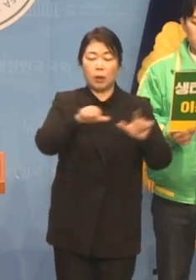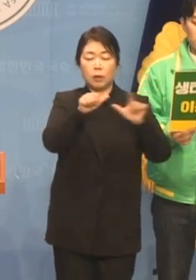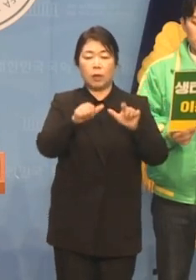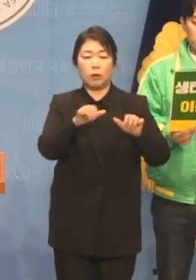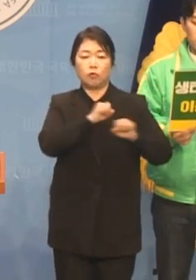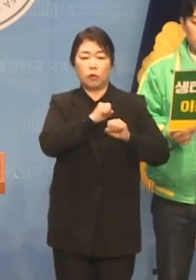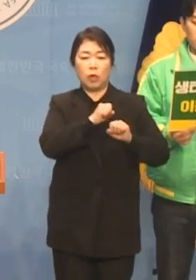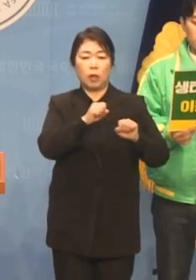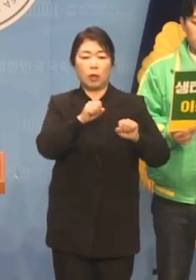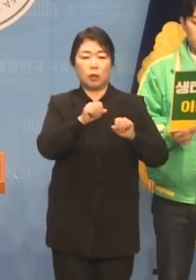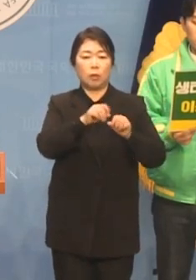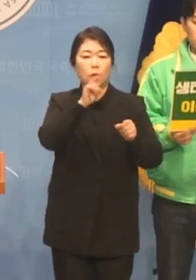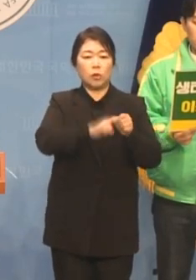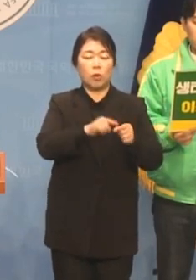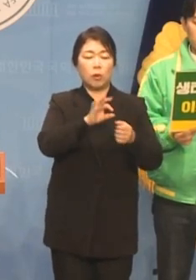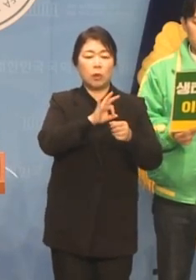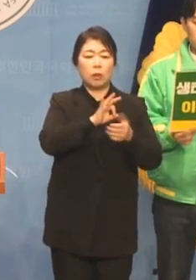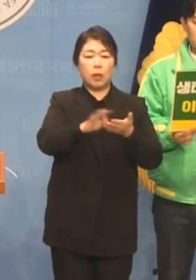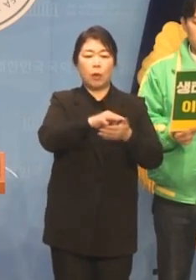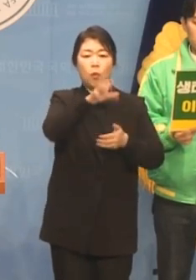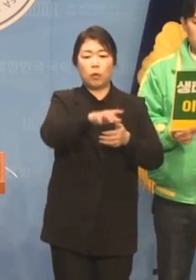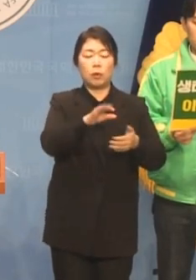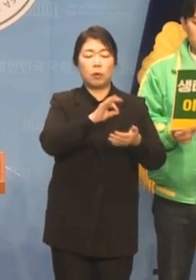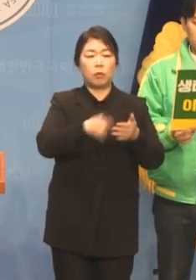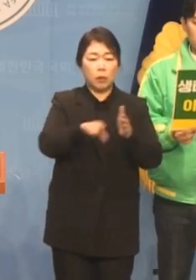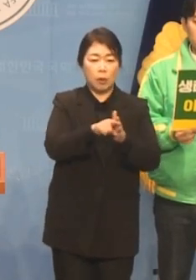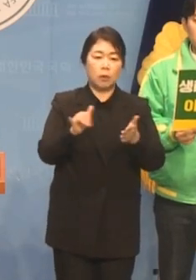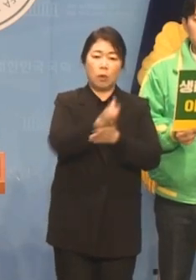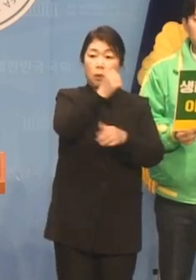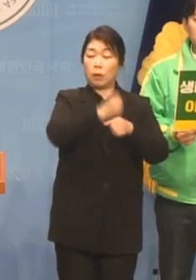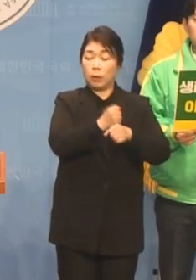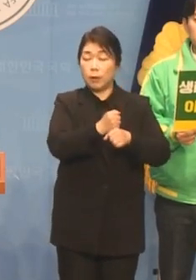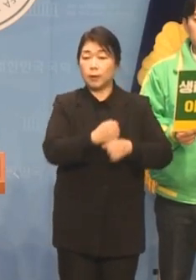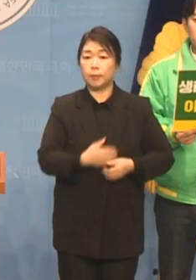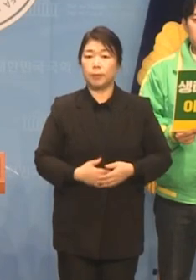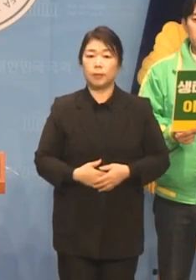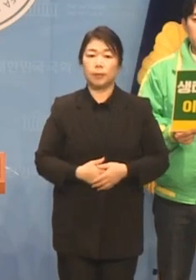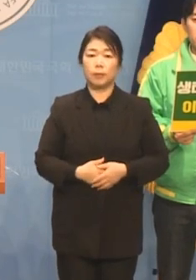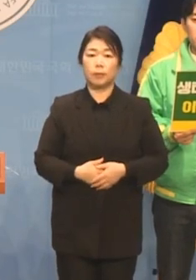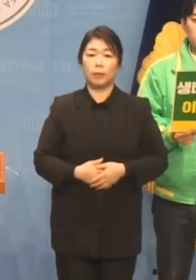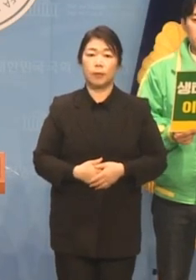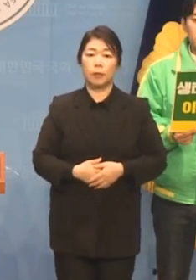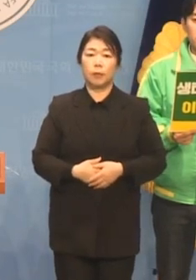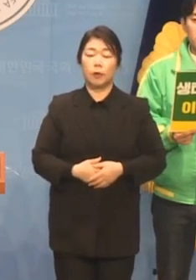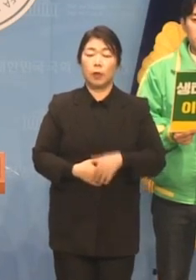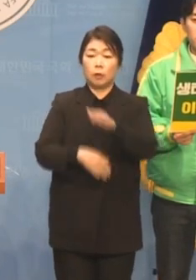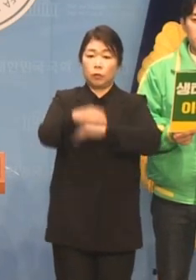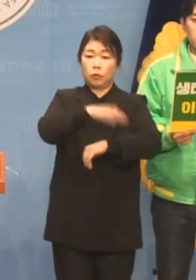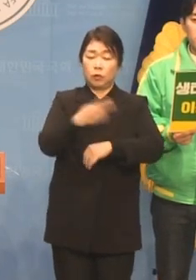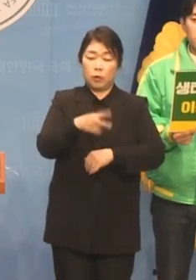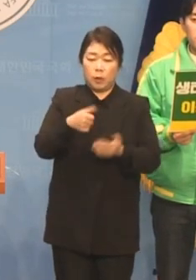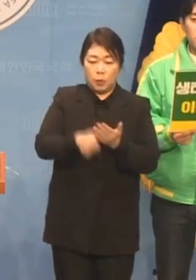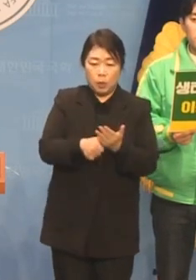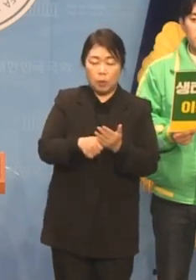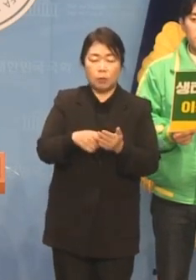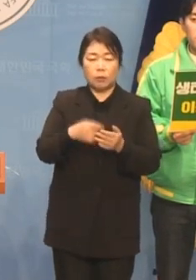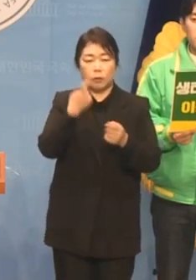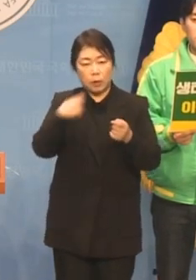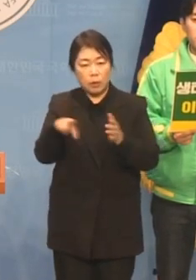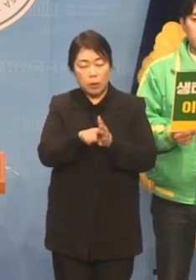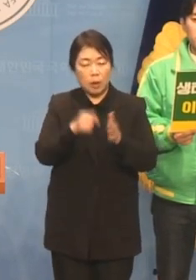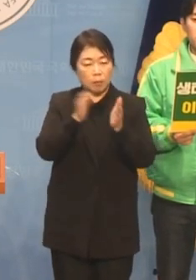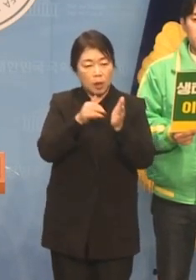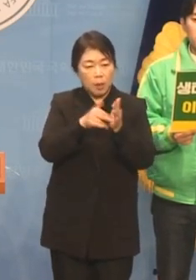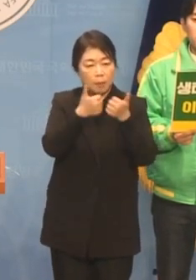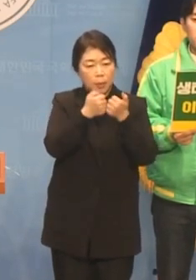군사화를 가속화시킬 것이 우려됩니다 지난 선거 국면에서 양당이 지역표 얻기 위해 비밀 행정